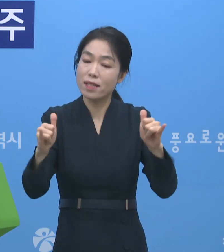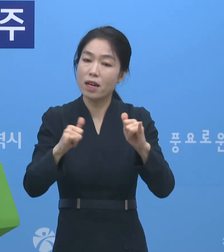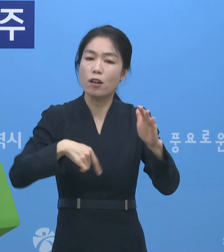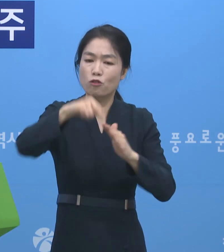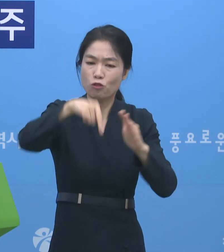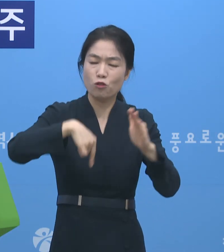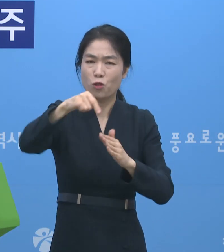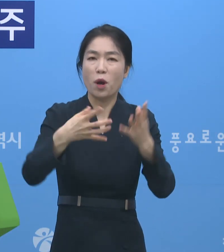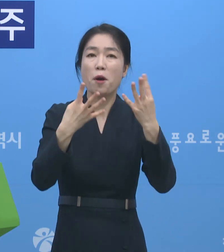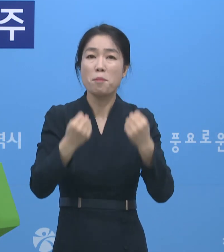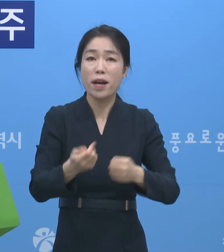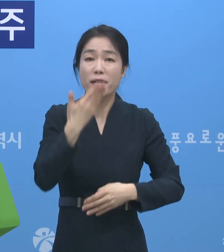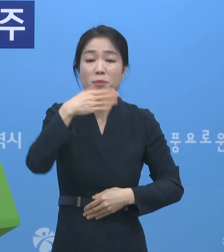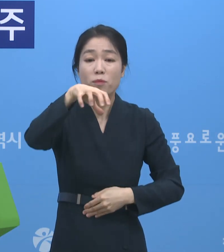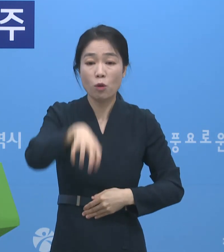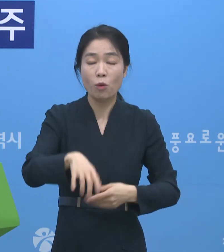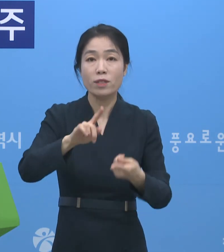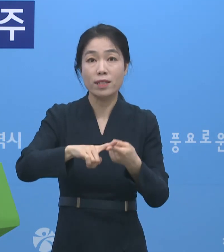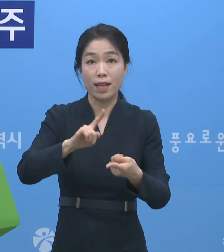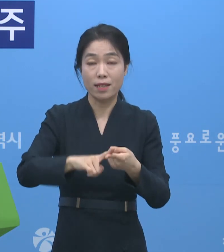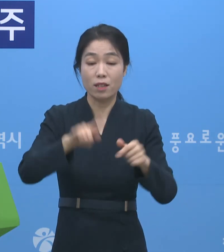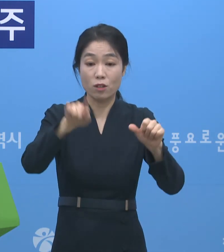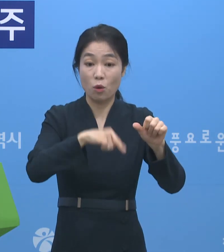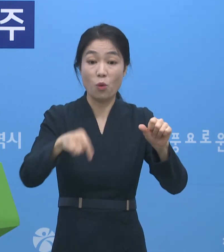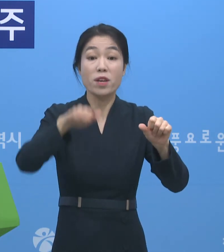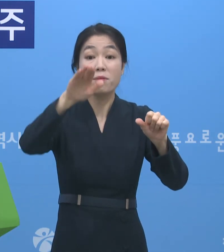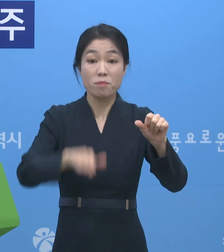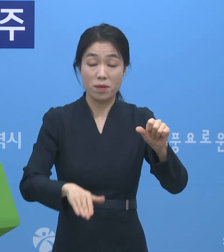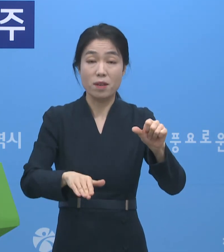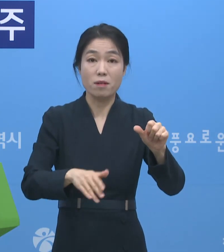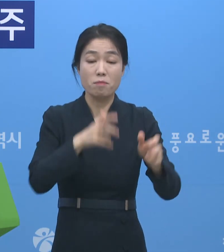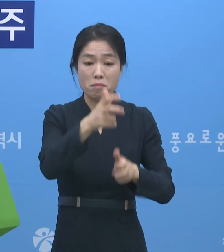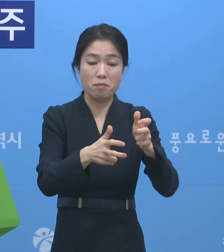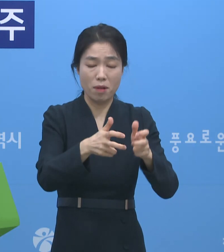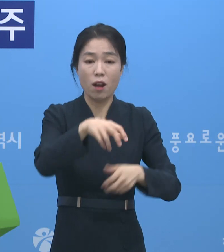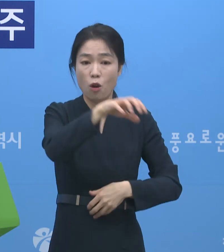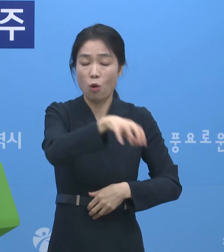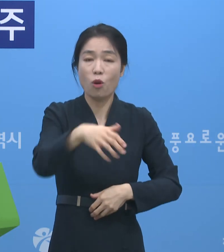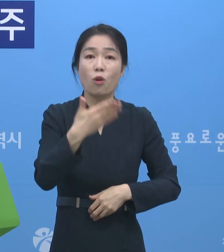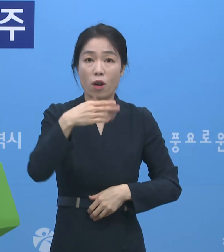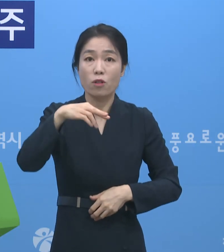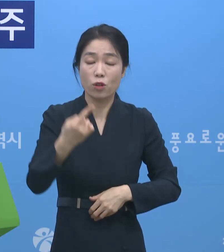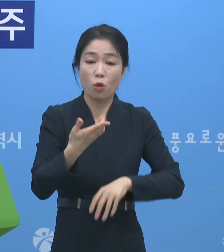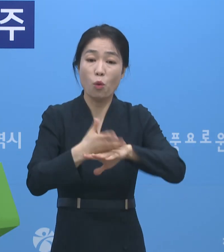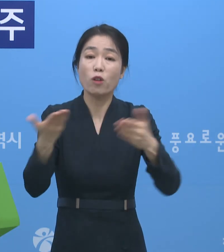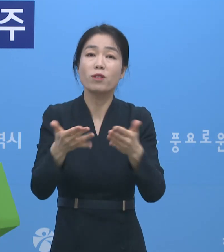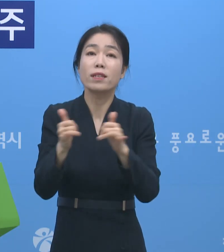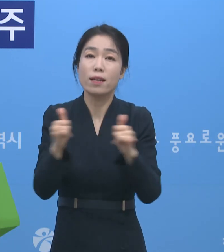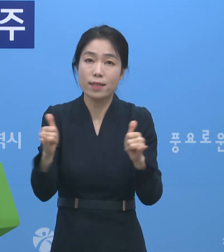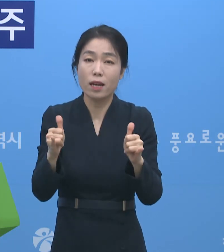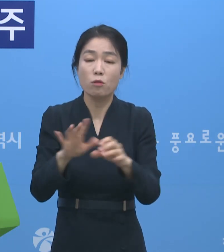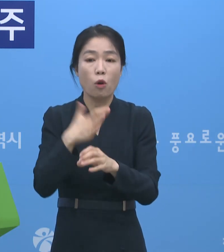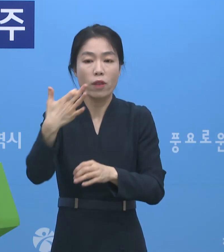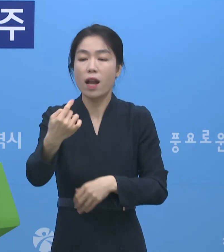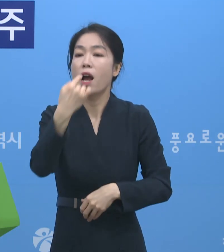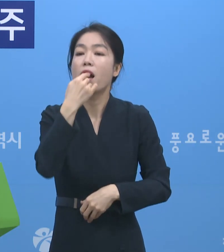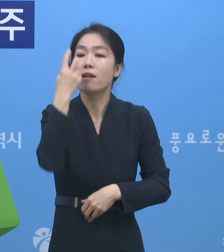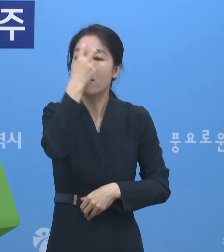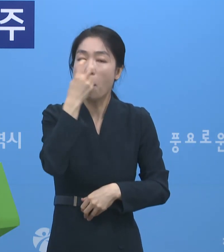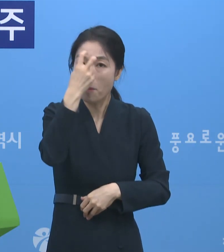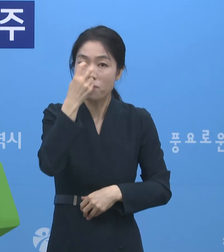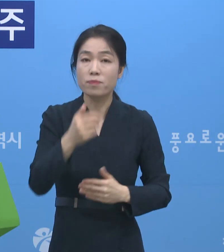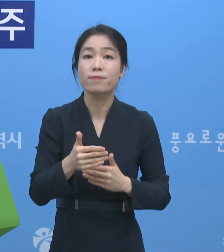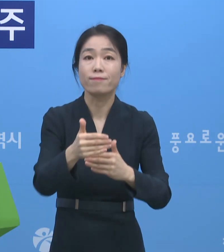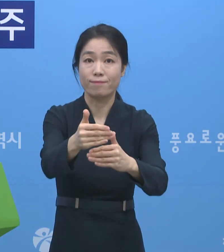출입이 많은 음식점에 대해서는 5인 미만의 사업장이더라도 외국인 근로자 코로나19